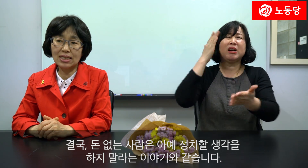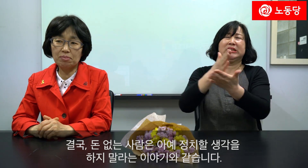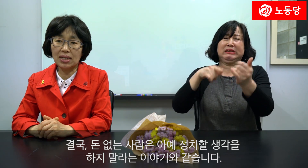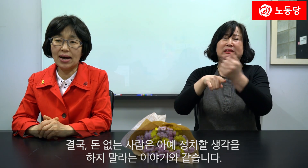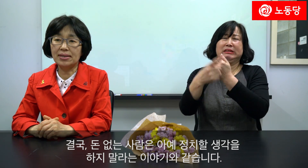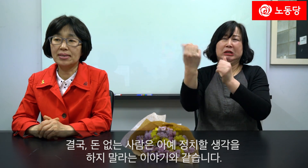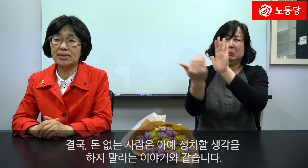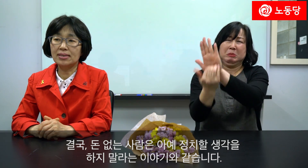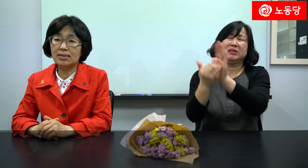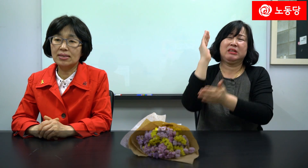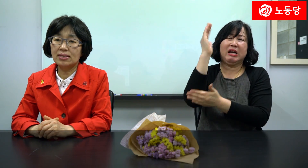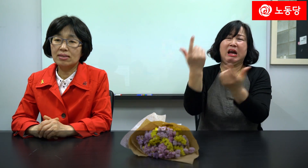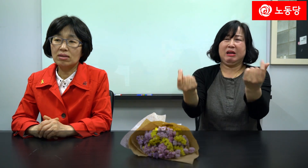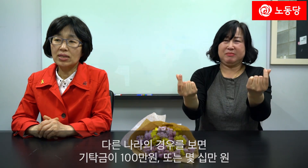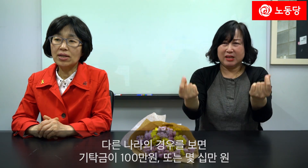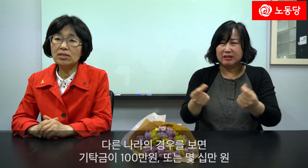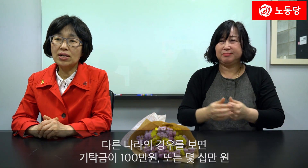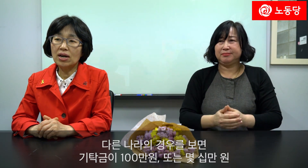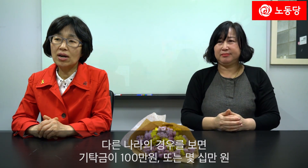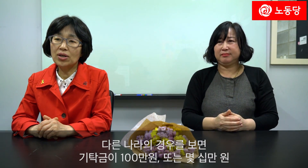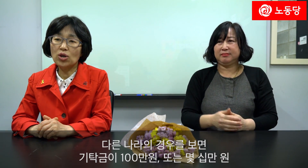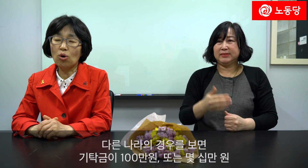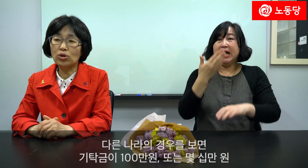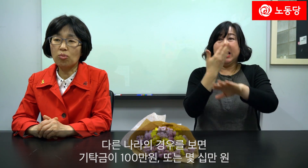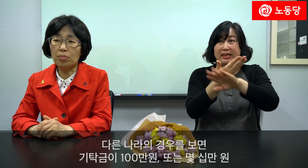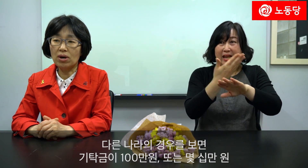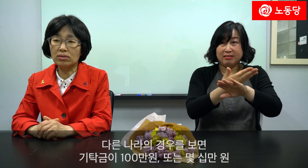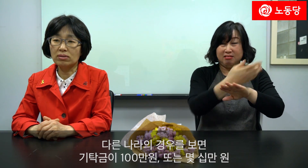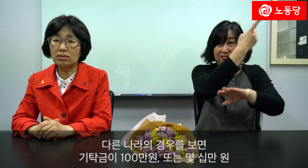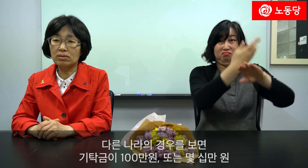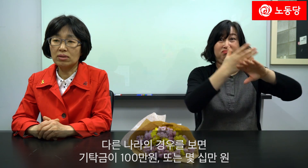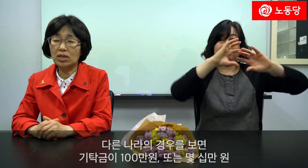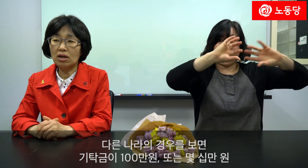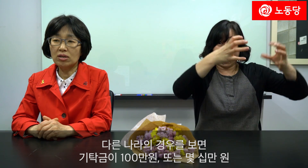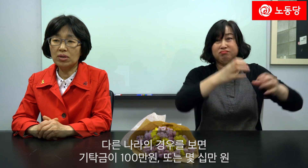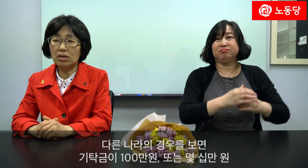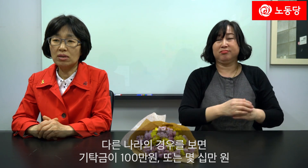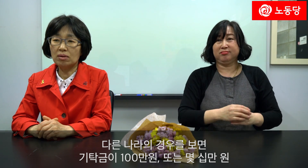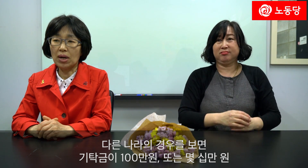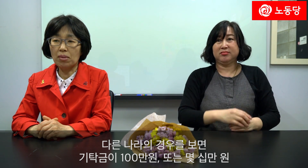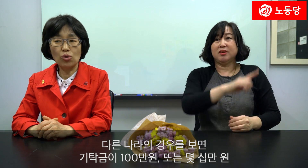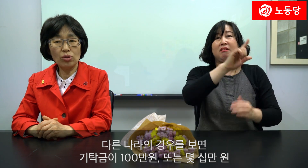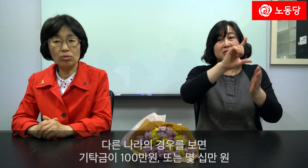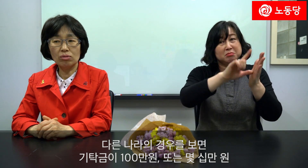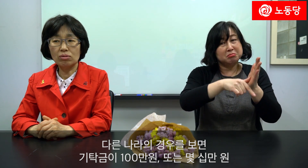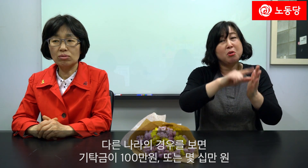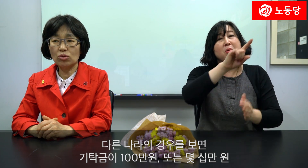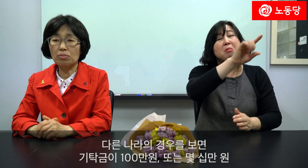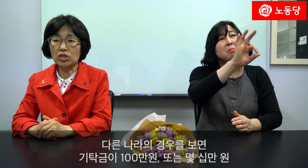이야기와 같습니다. 다른 나라의 경우를 보면 기탁금이 100만